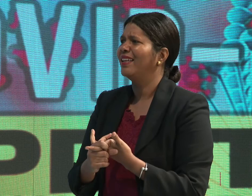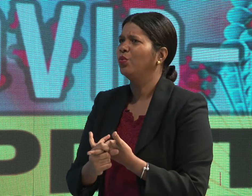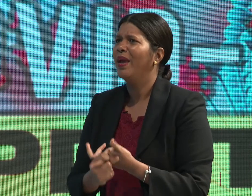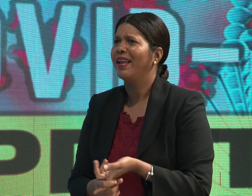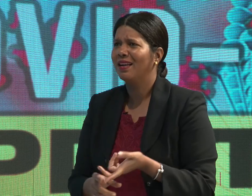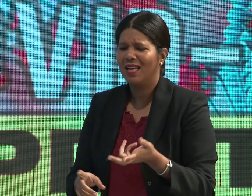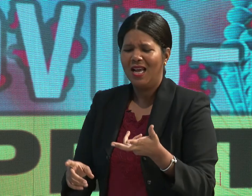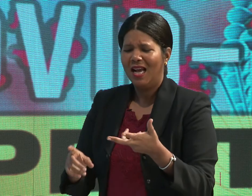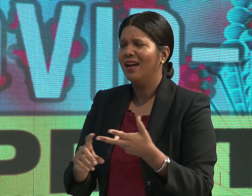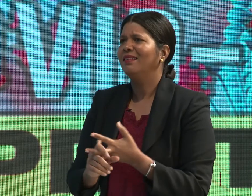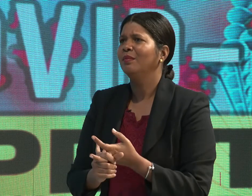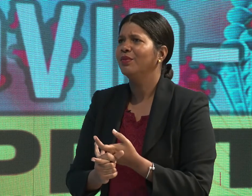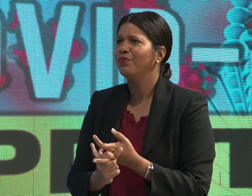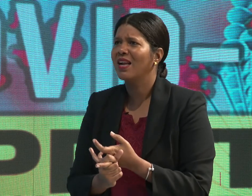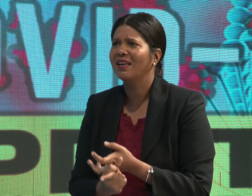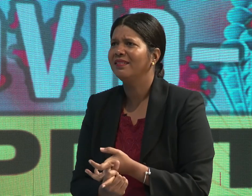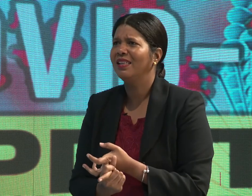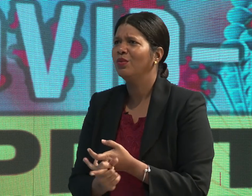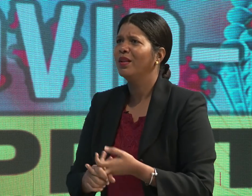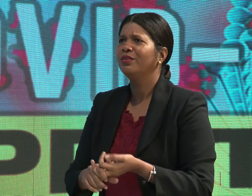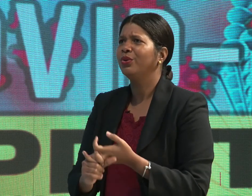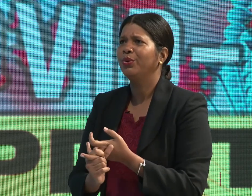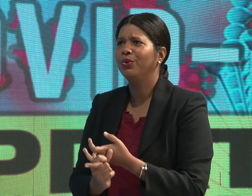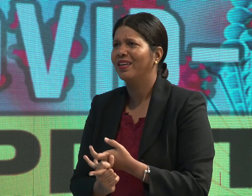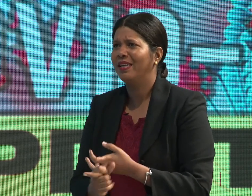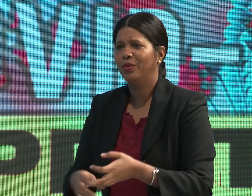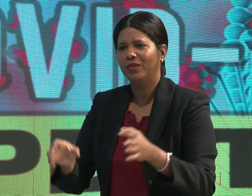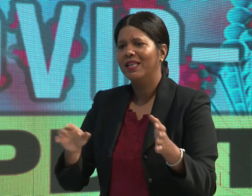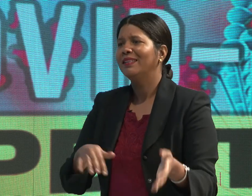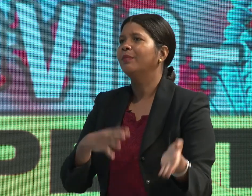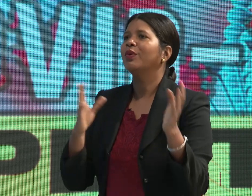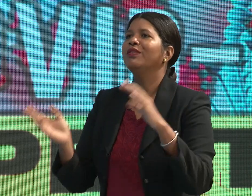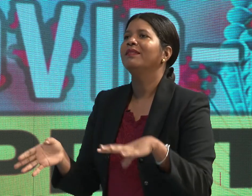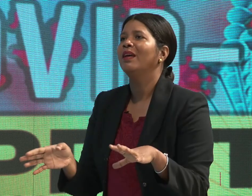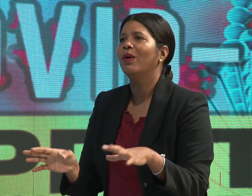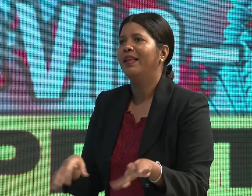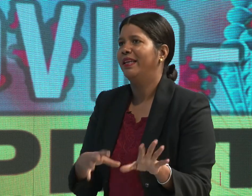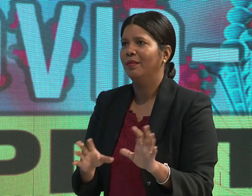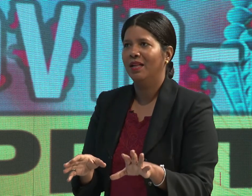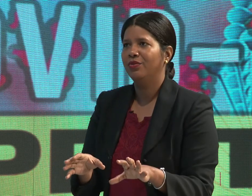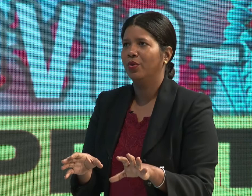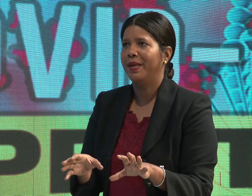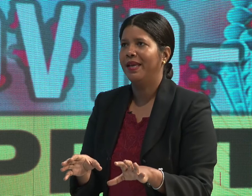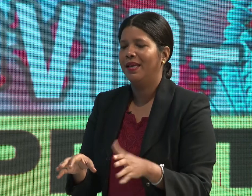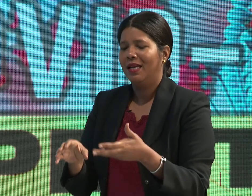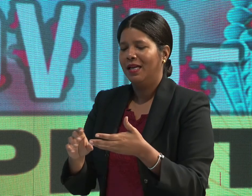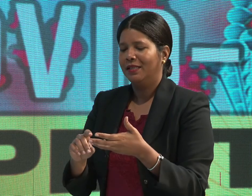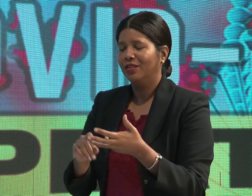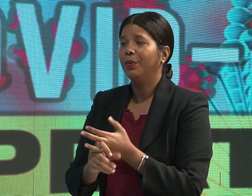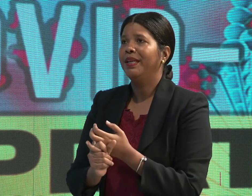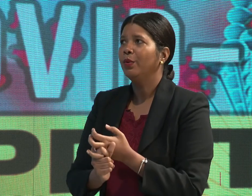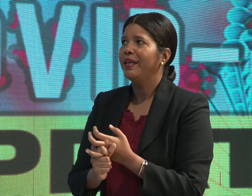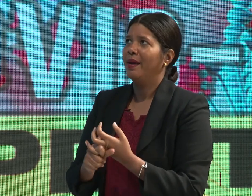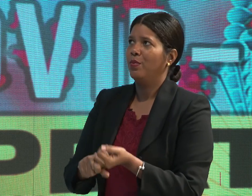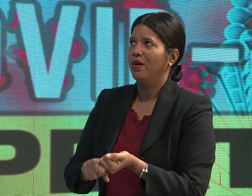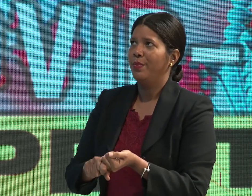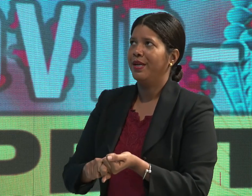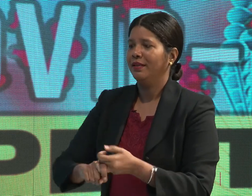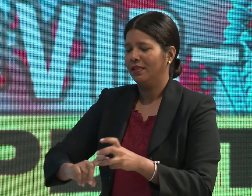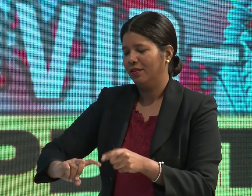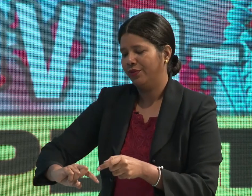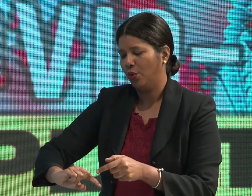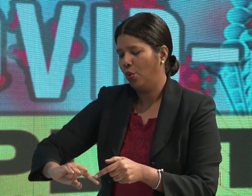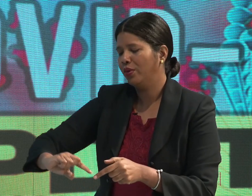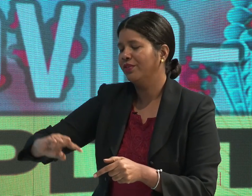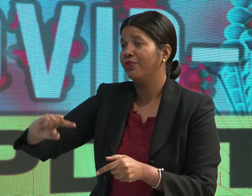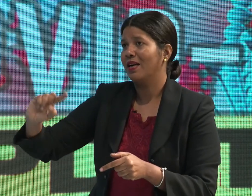wel aan het werk? Gaan ze mijn vraagstelling wel serieus aannemen? Dus dat proces zijn we al helemaal voorbij. Ja. De tweede week hebben we